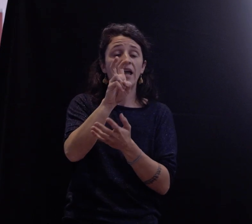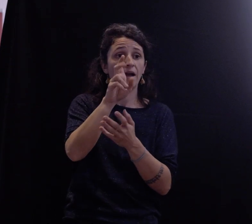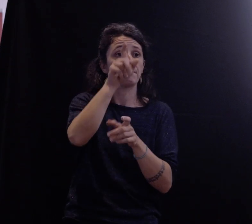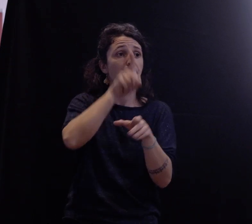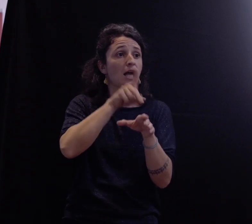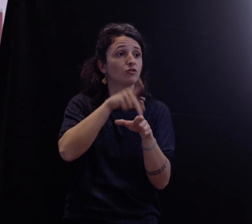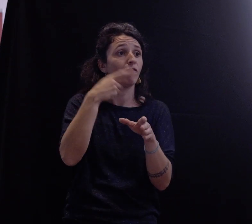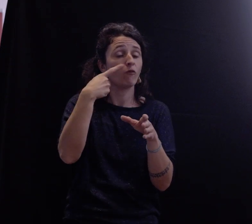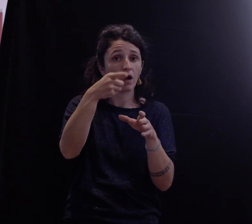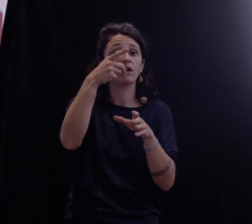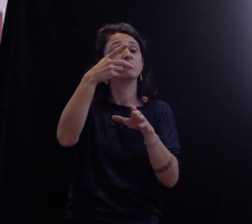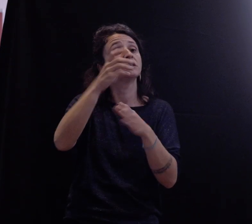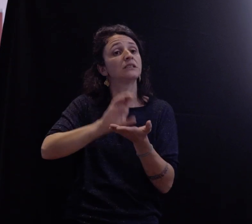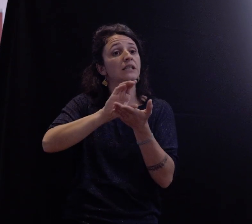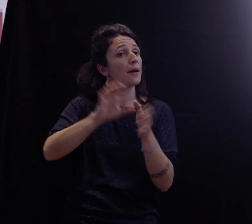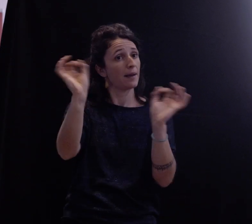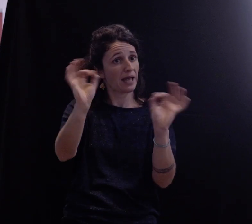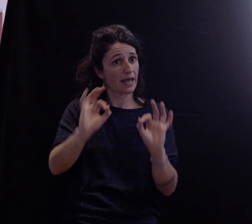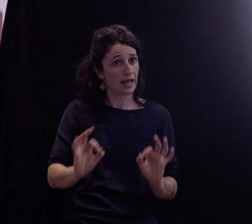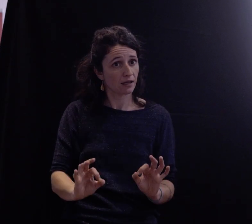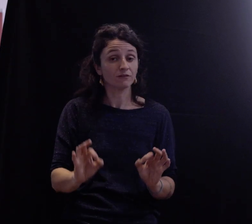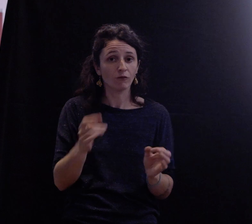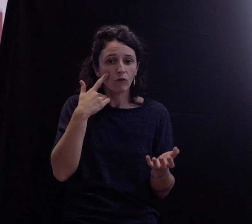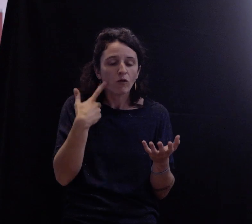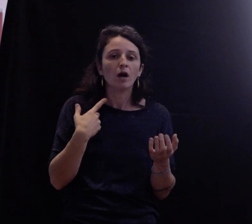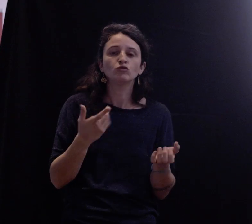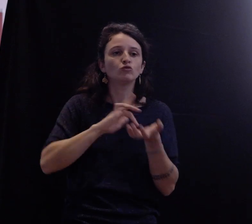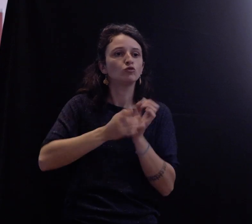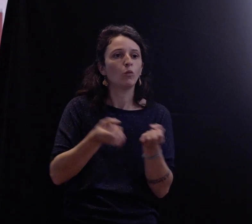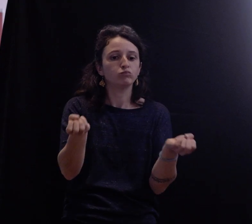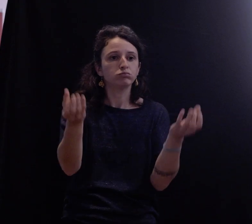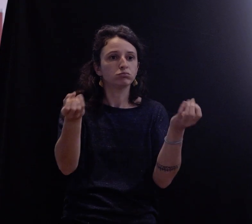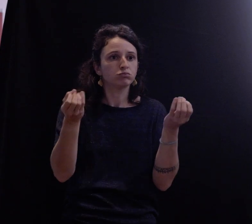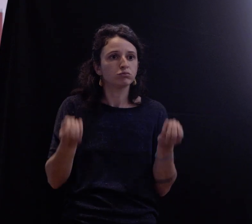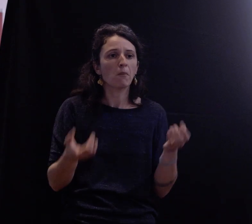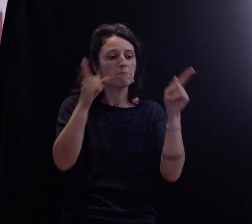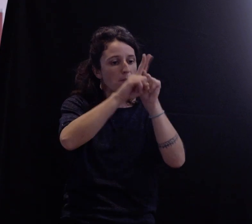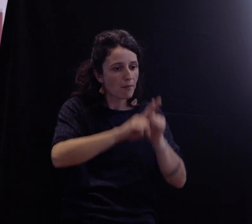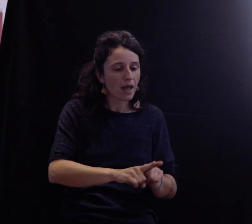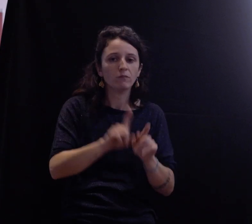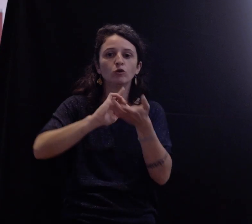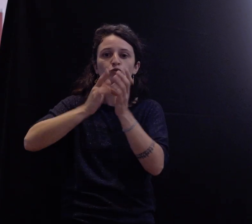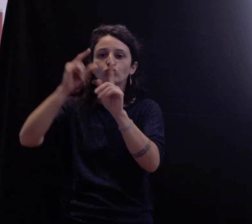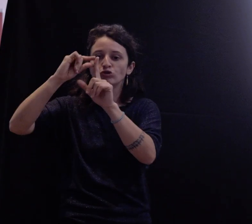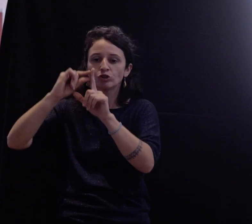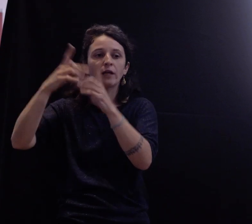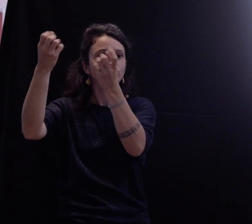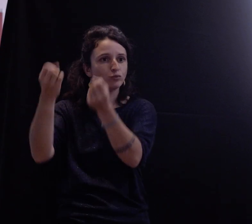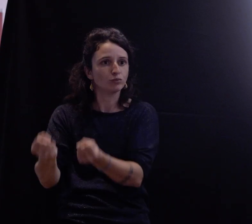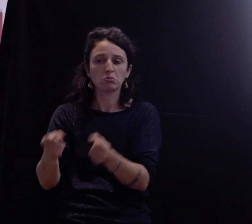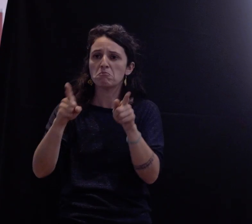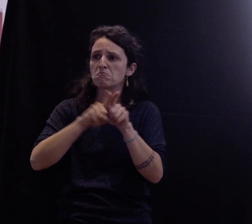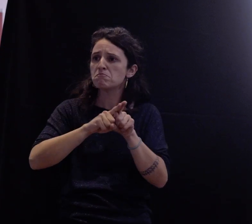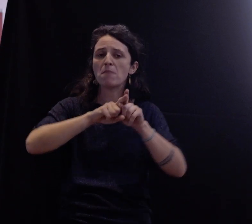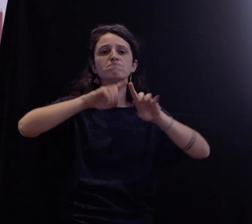syndrome charge, globalement, ils ont tous les mêmes machines allumées, toutes les mêmes qui sont éteintes. Ça fait un peu comme un code barre. Et on voit, même